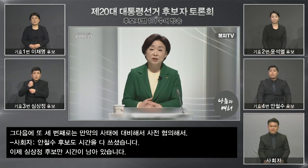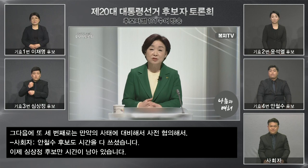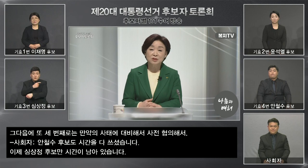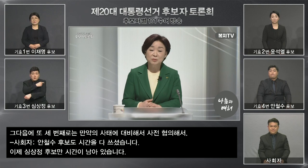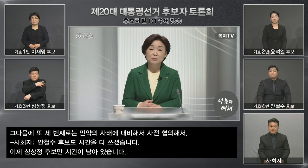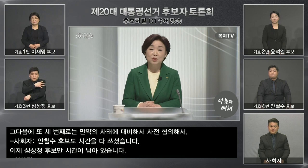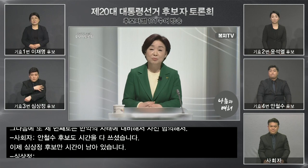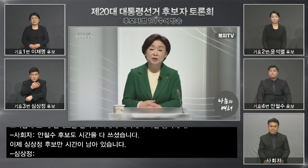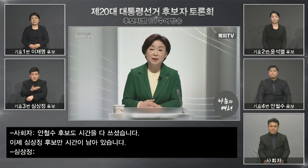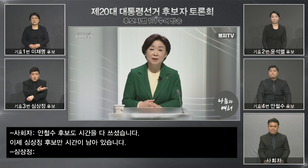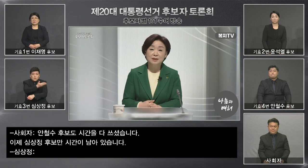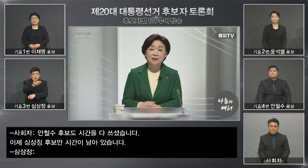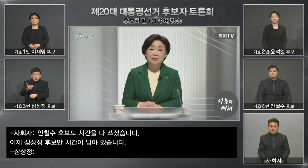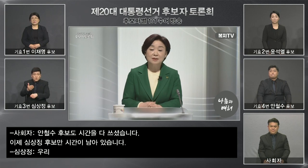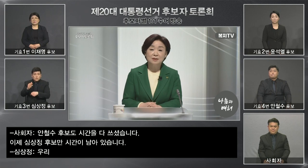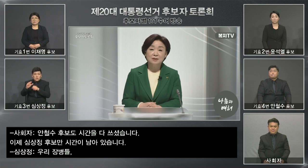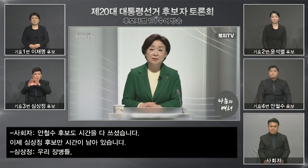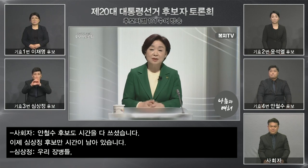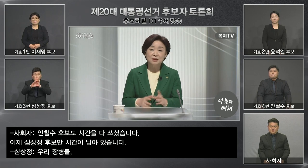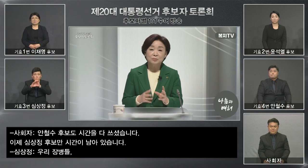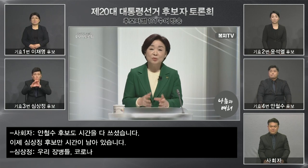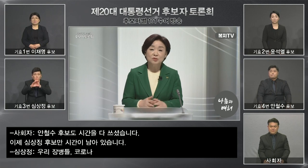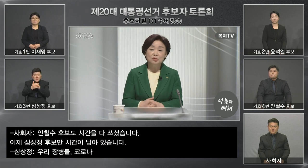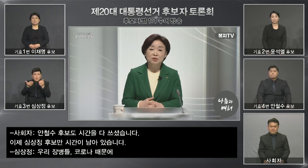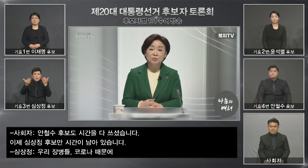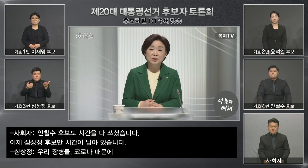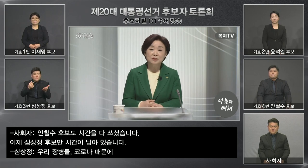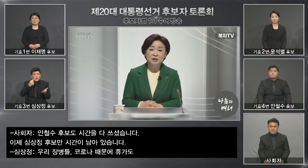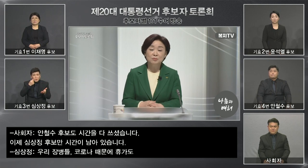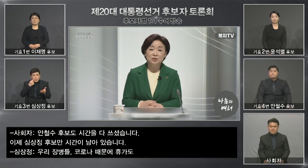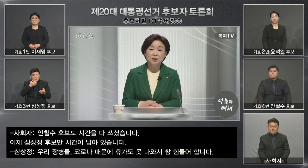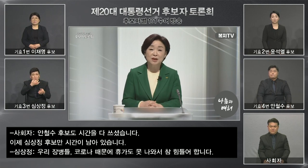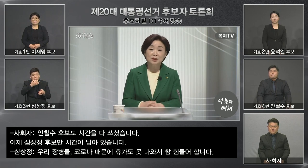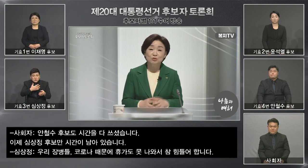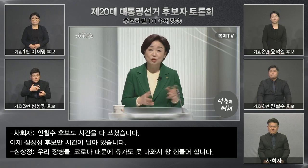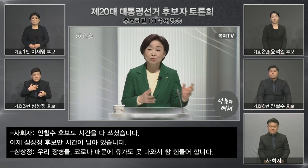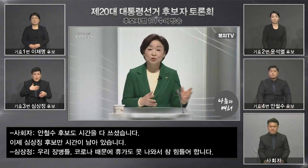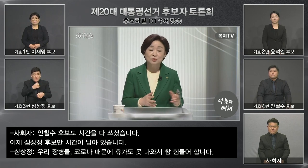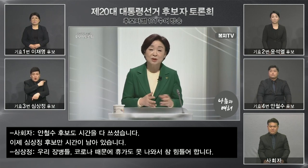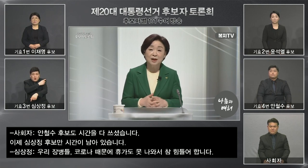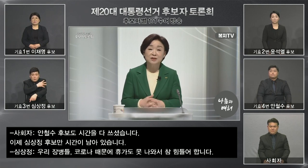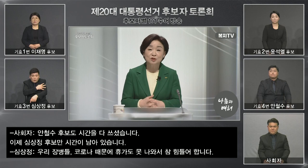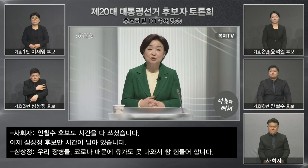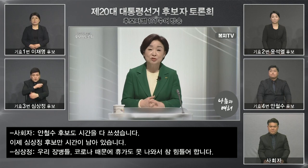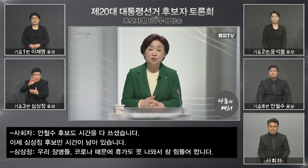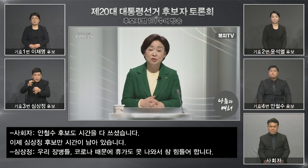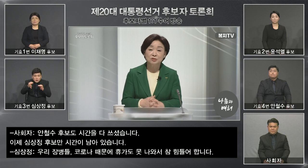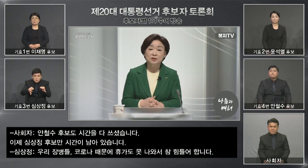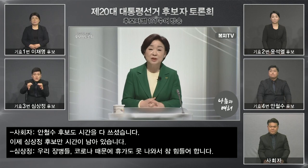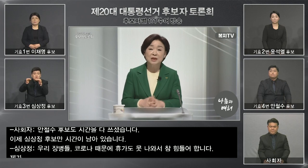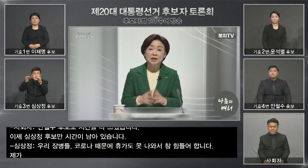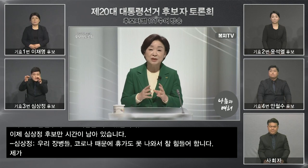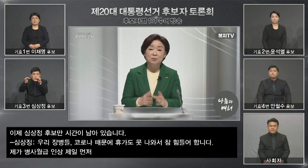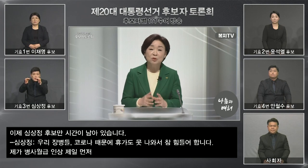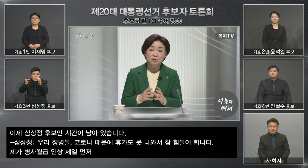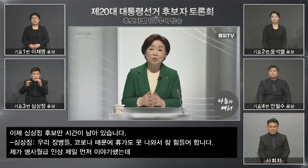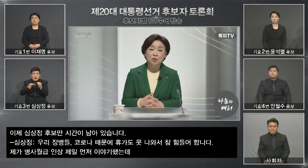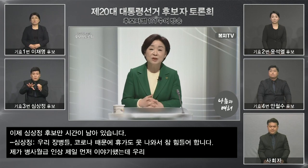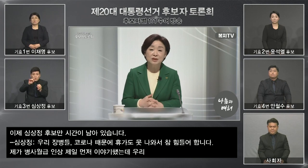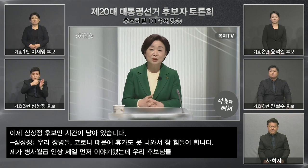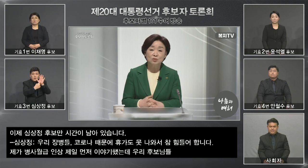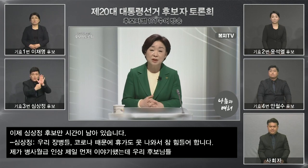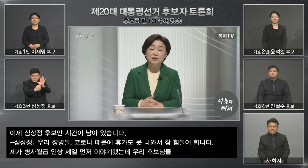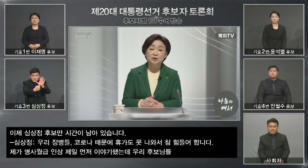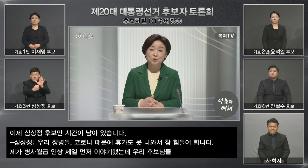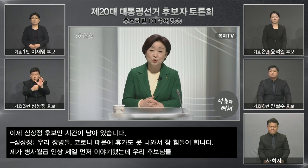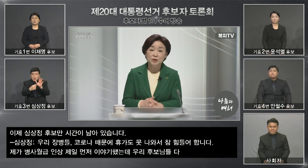휴가도 못 나와서 참 힘들어합니다. 제가 병사 월급 인상 제일 먼저 이야기했는데 우리 후보님들 다 같이 해주셨듯이 장병들